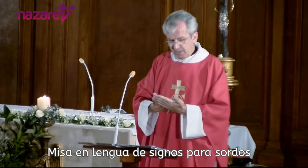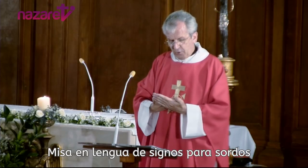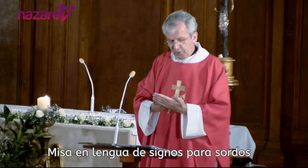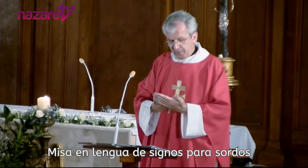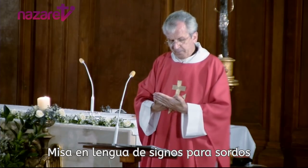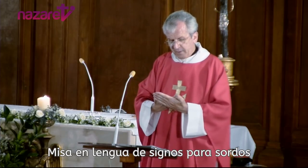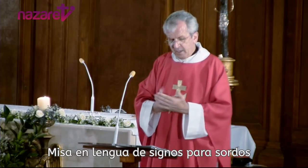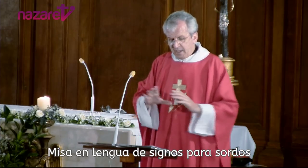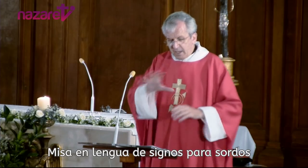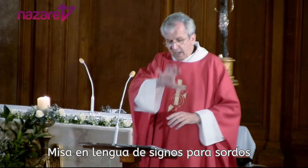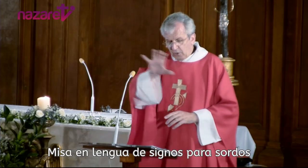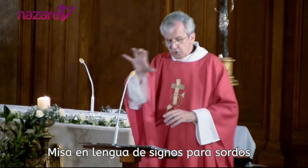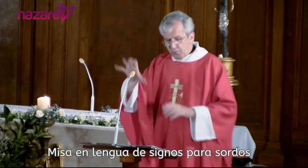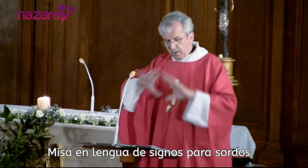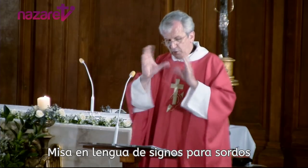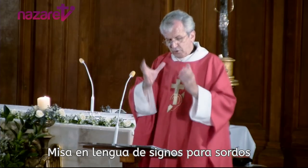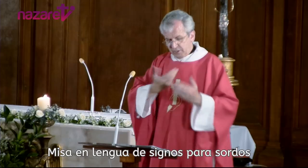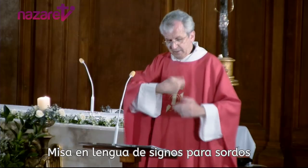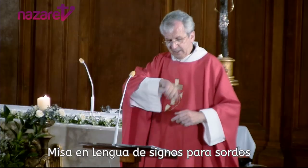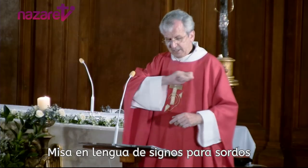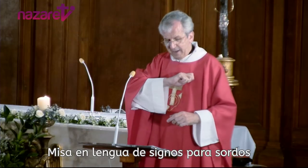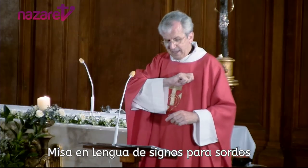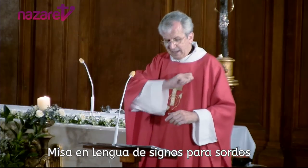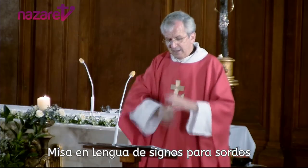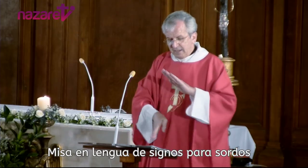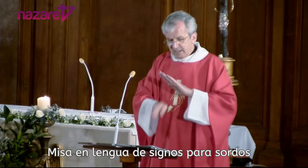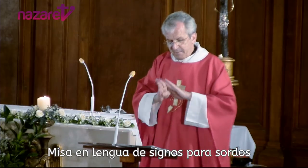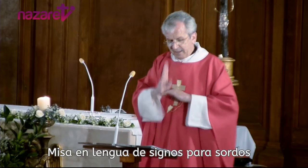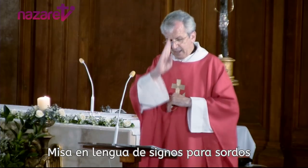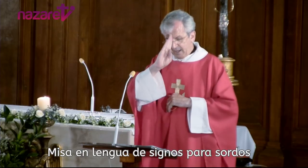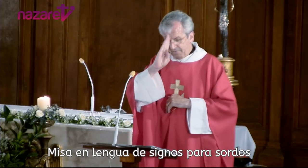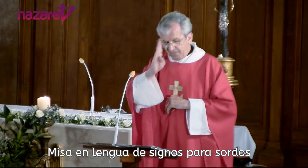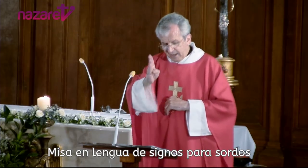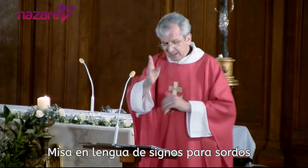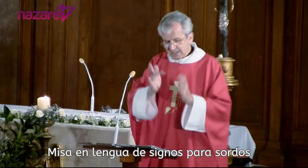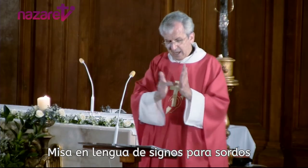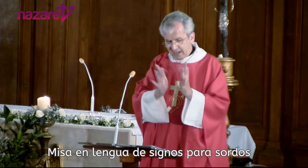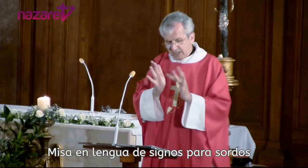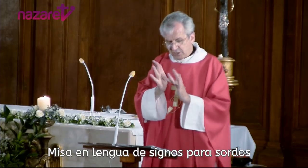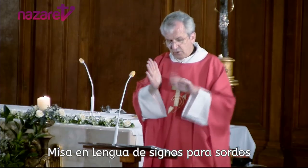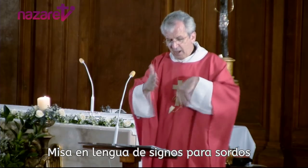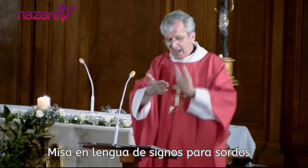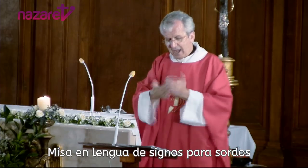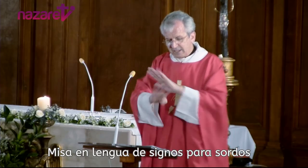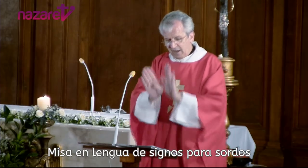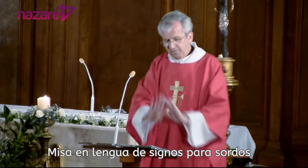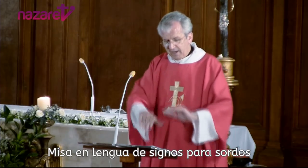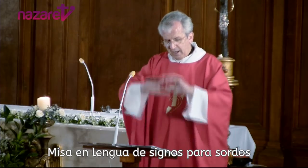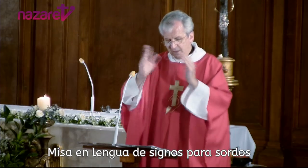testimonio, y que los pueblos de España se mantengan fieles a Cristo hasta el final de